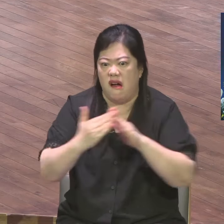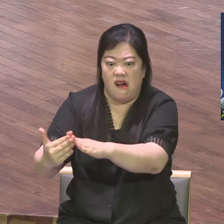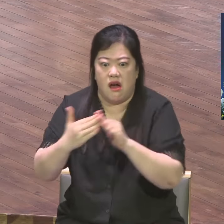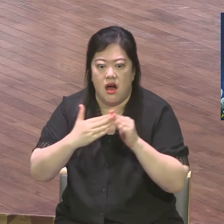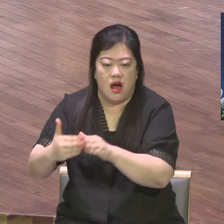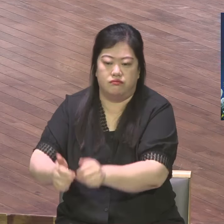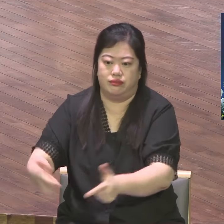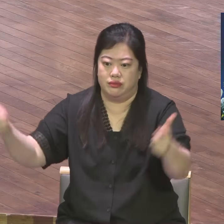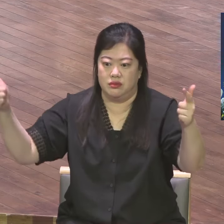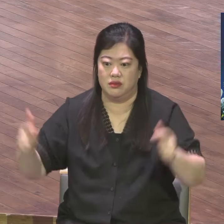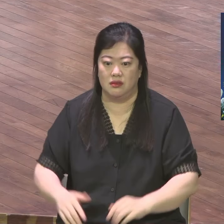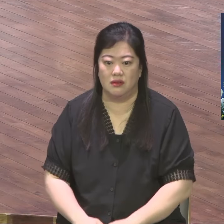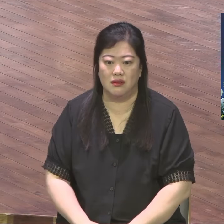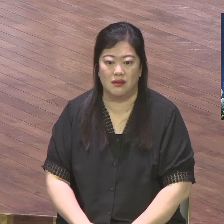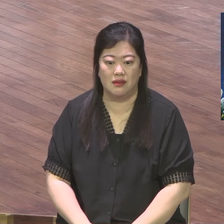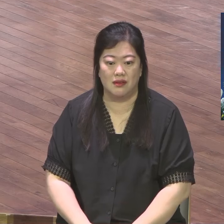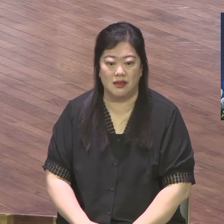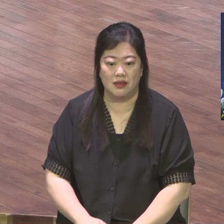젊은이들은, 들어보면 젊은